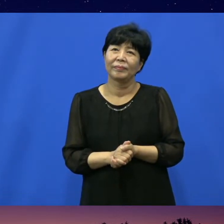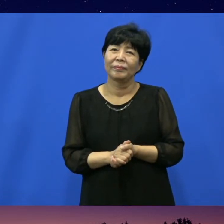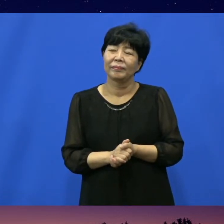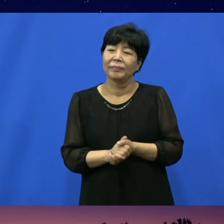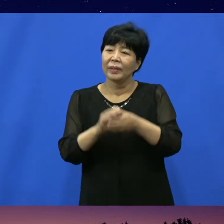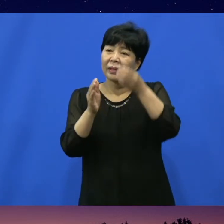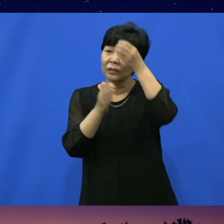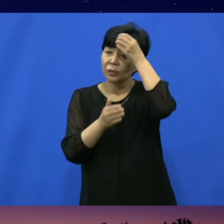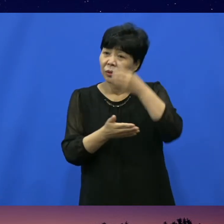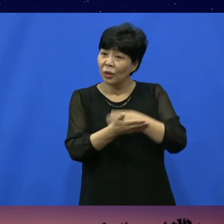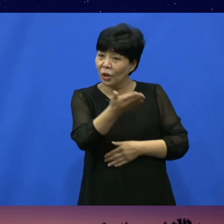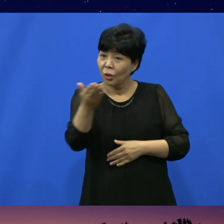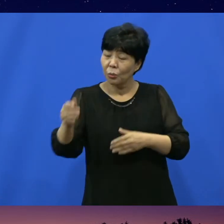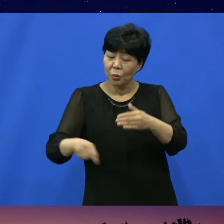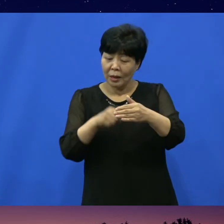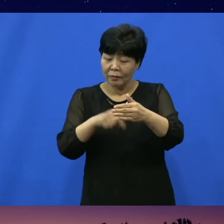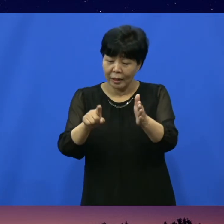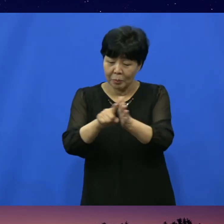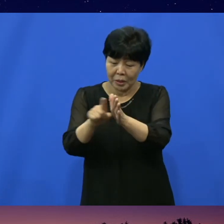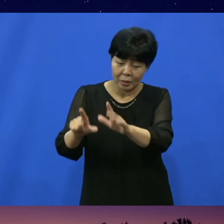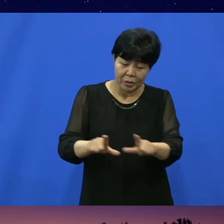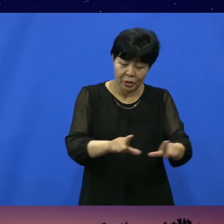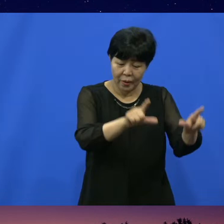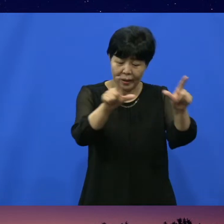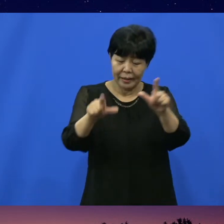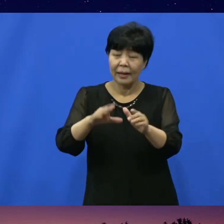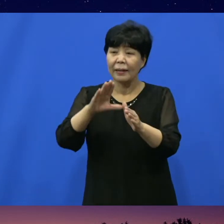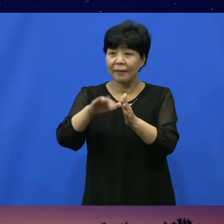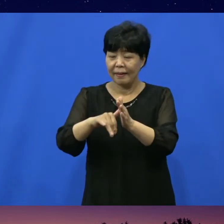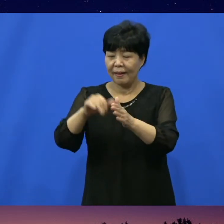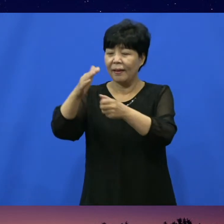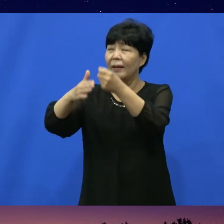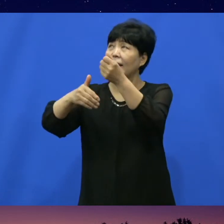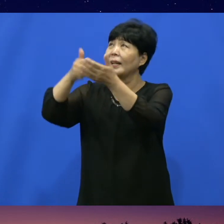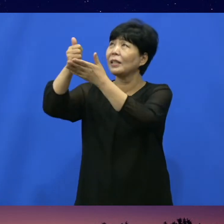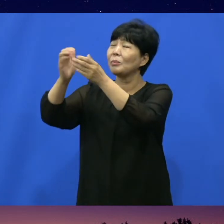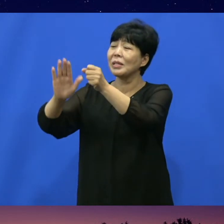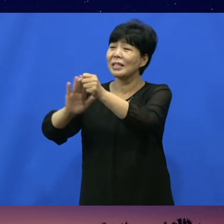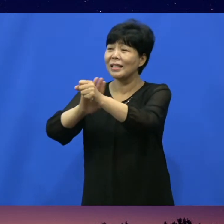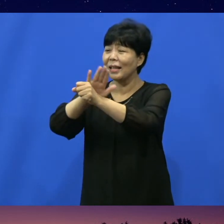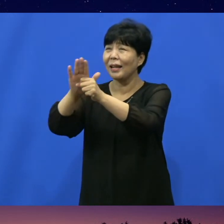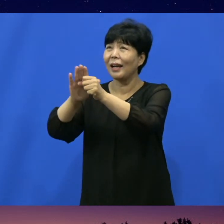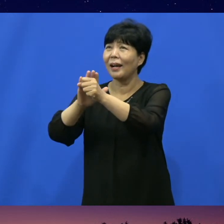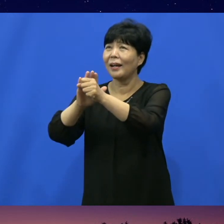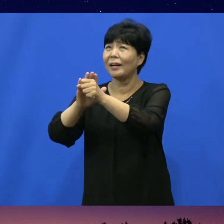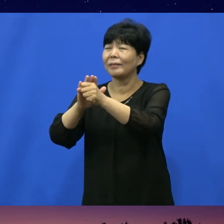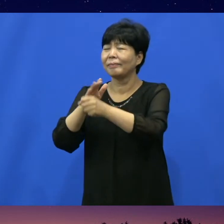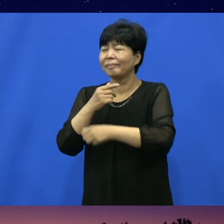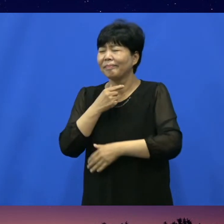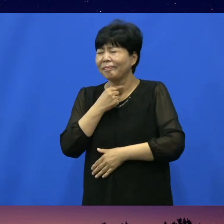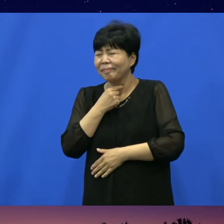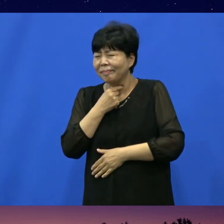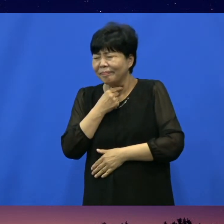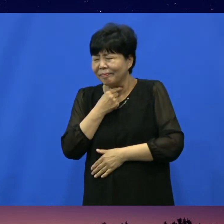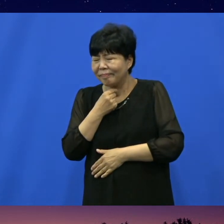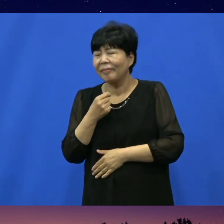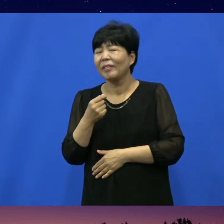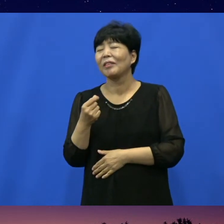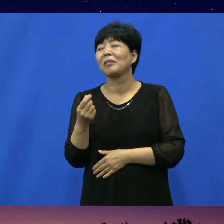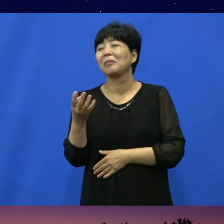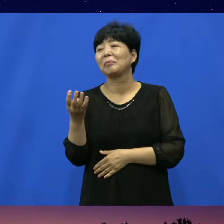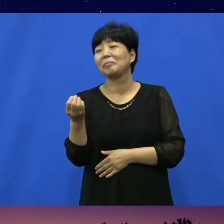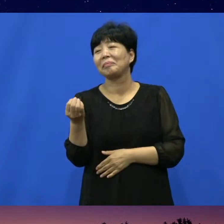성도 여러분, 여러분들 가운데 신앙생활을 하면서 하나님의 사랑을 얼마나 고한적이었느냐는 것.